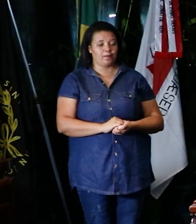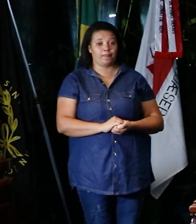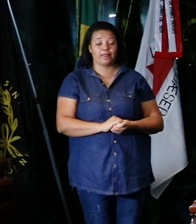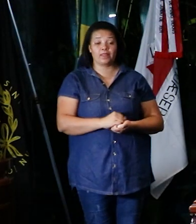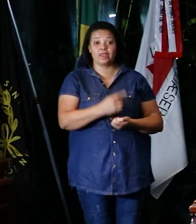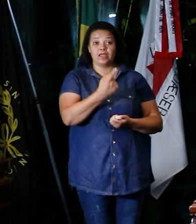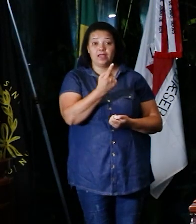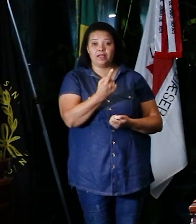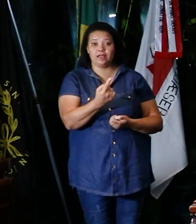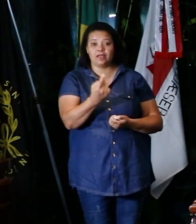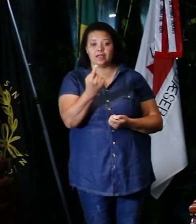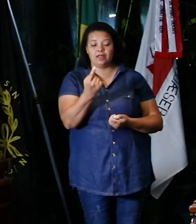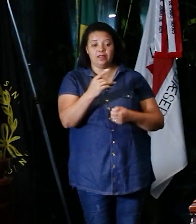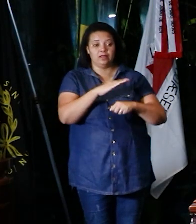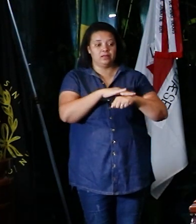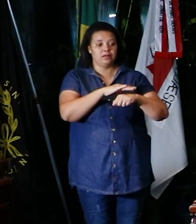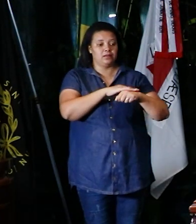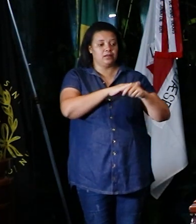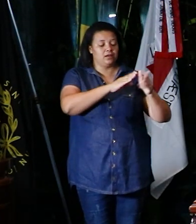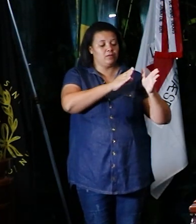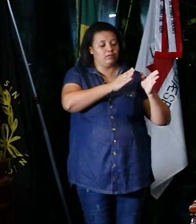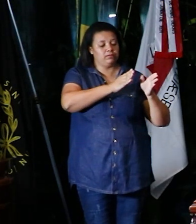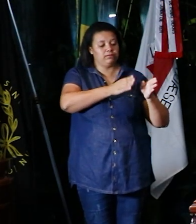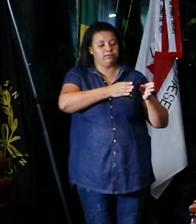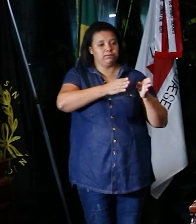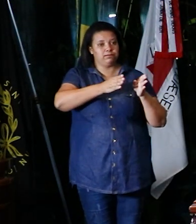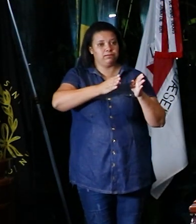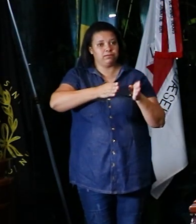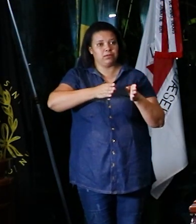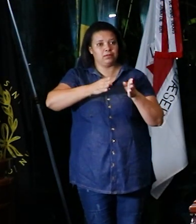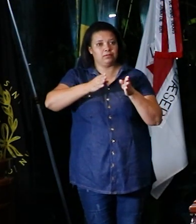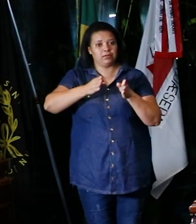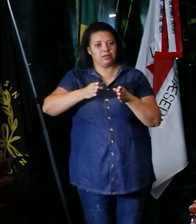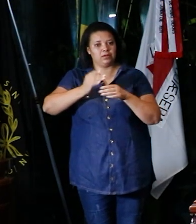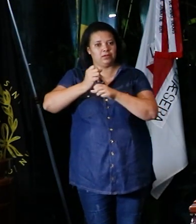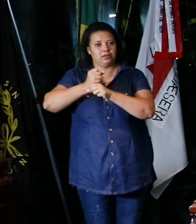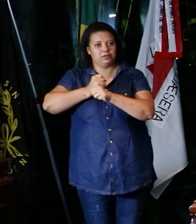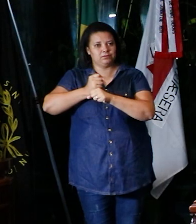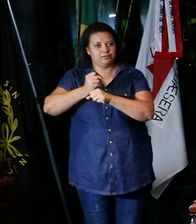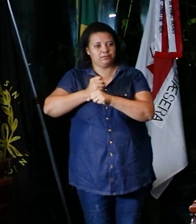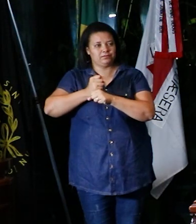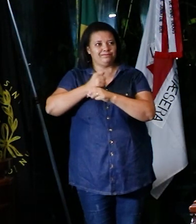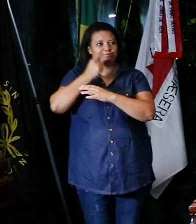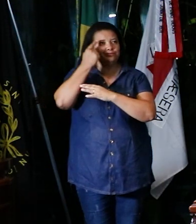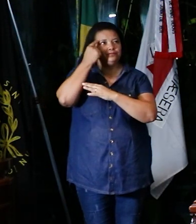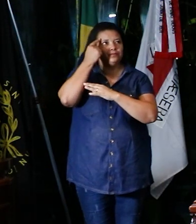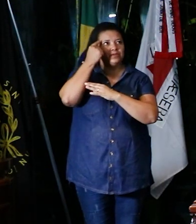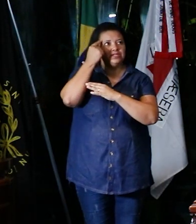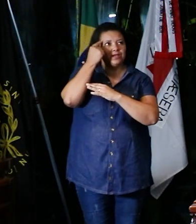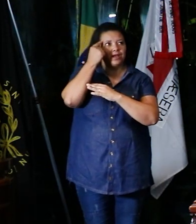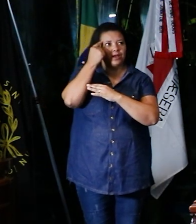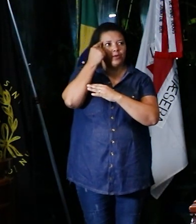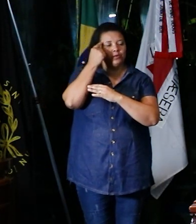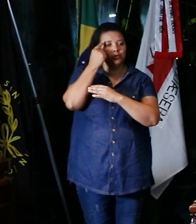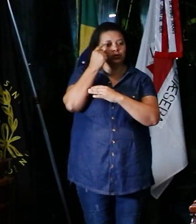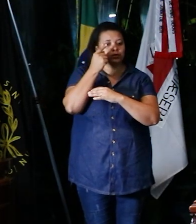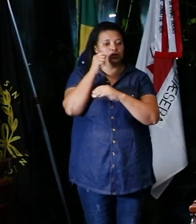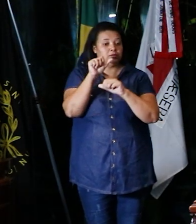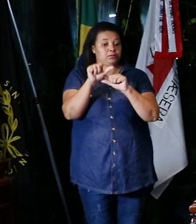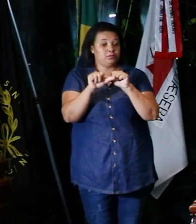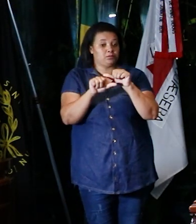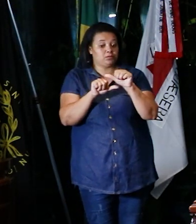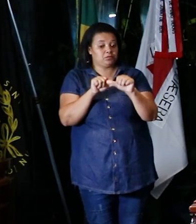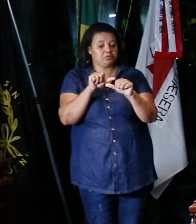de época, que é o estilo de época? É aquilo que é pensado na época, não é para a literatura, é